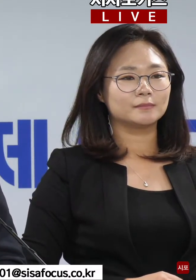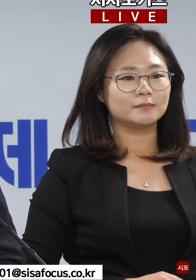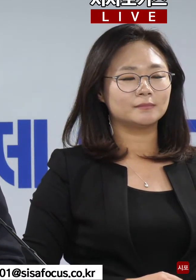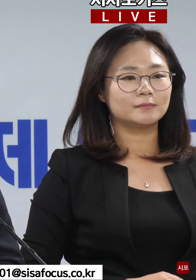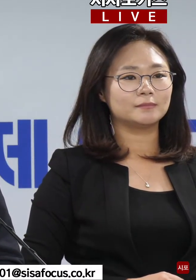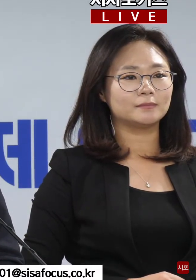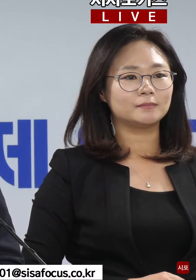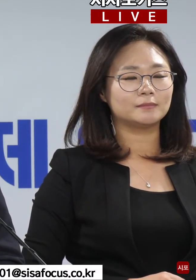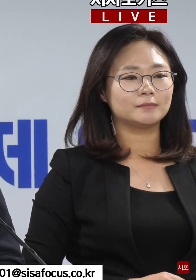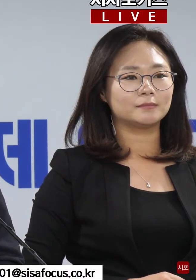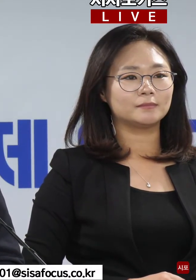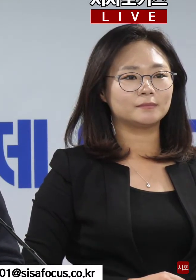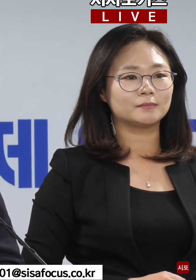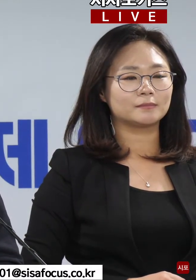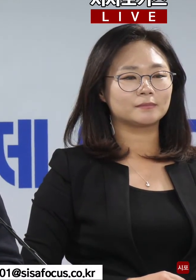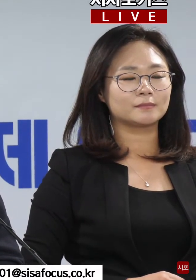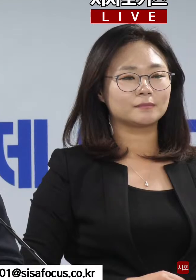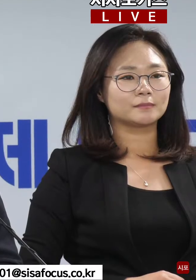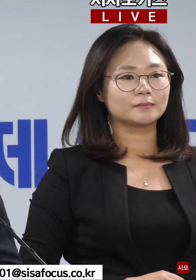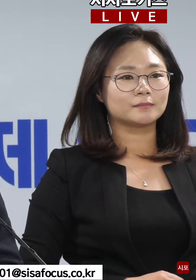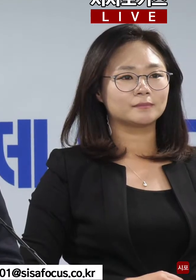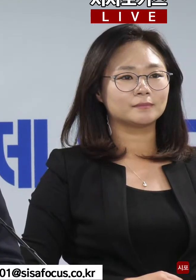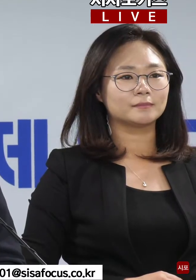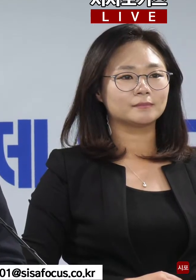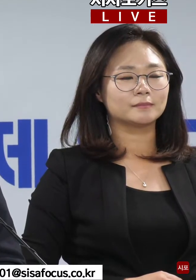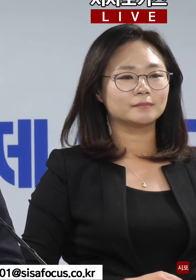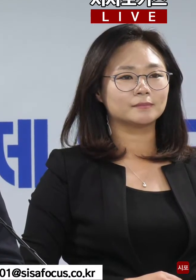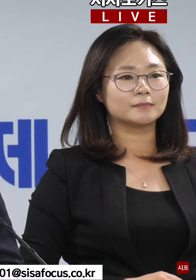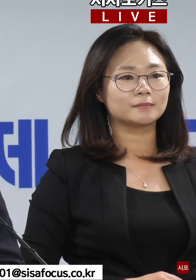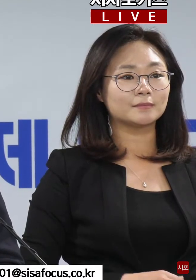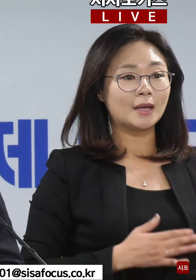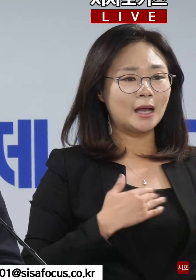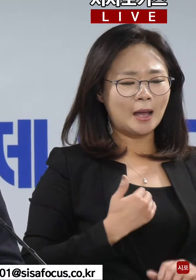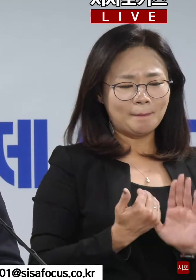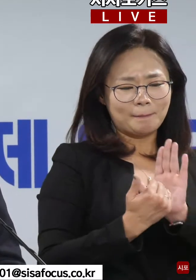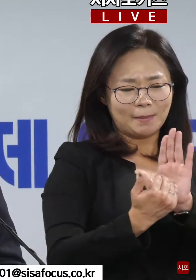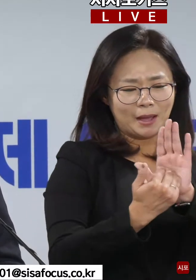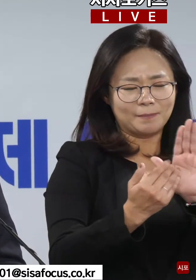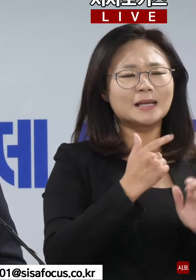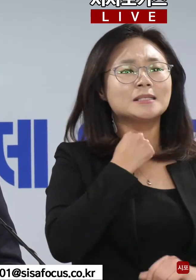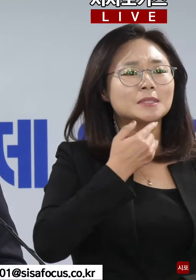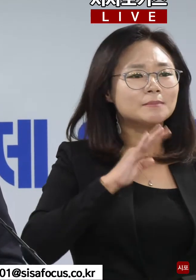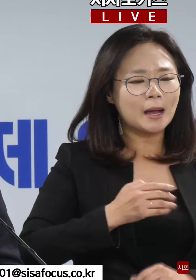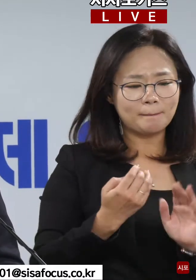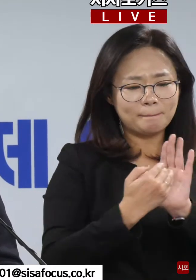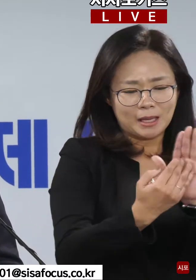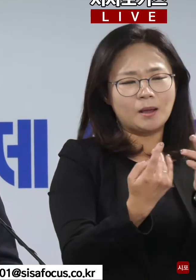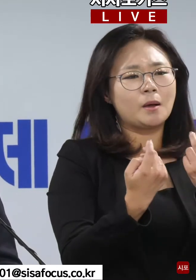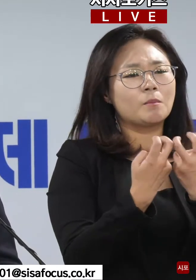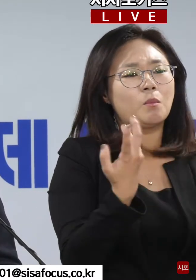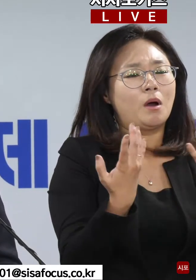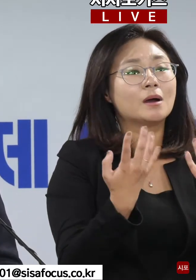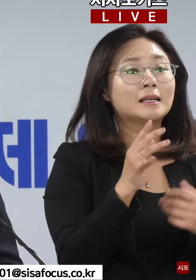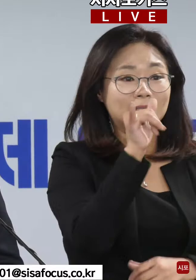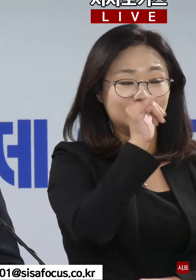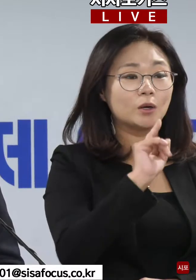우리가 이제 살다 보면 피하고 싶지만 피할 수 없는 일들을 맞닥뜨리게 됩니다.